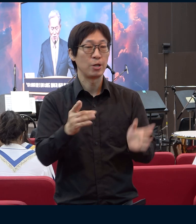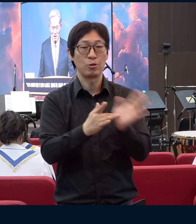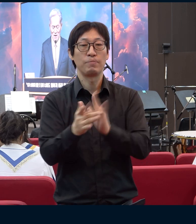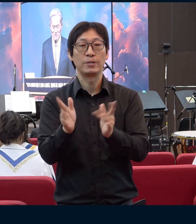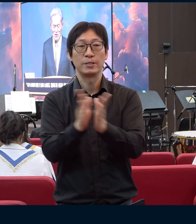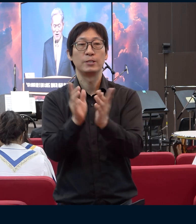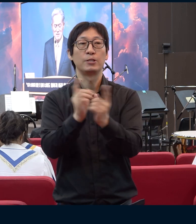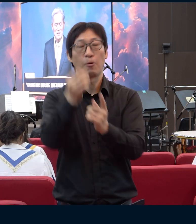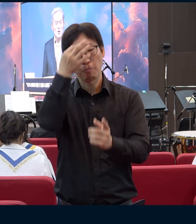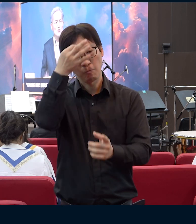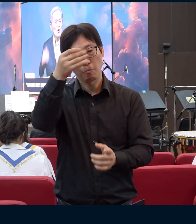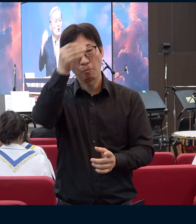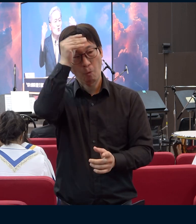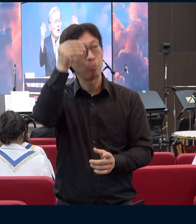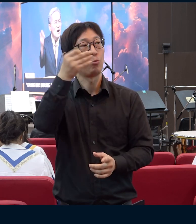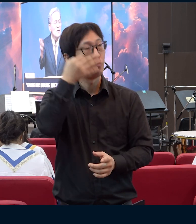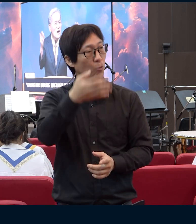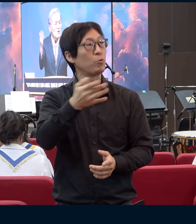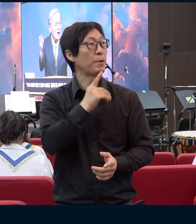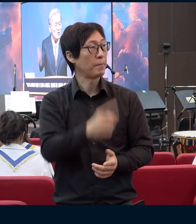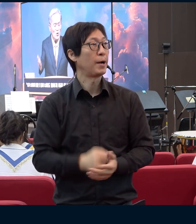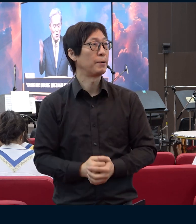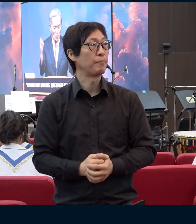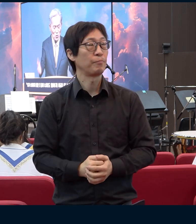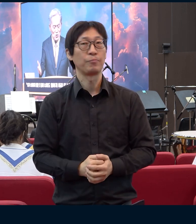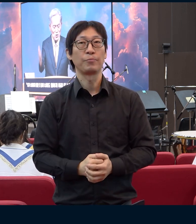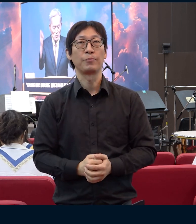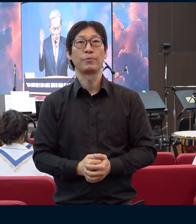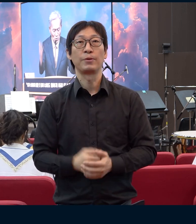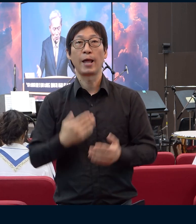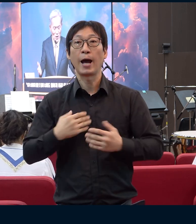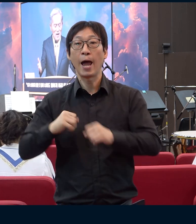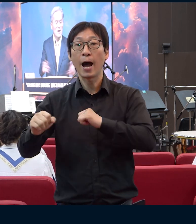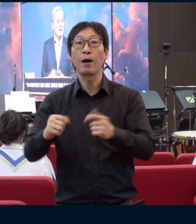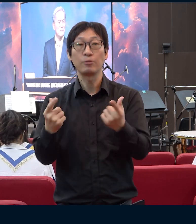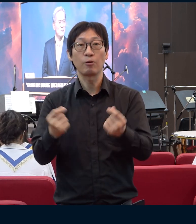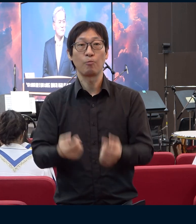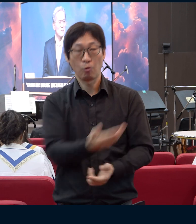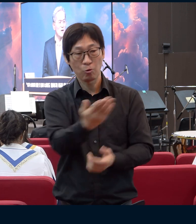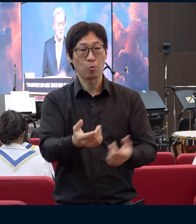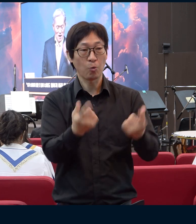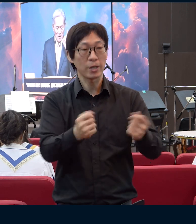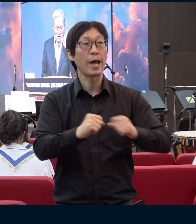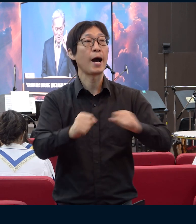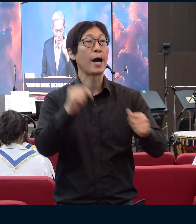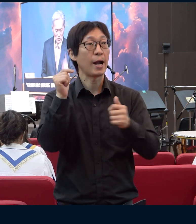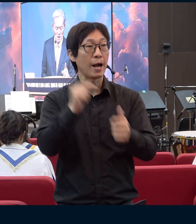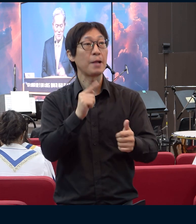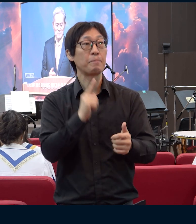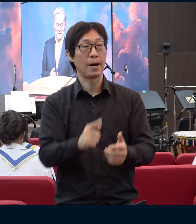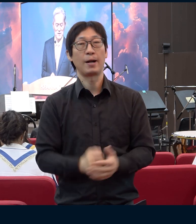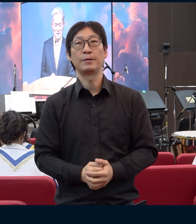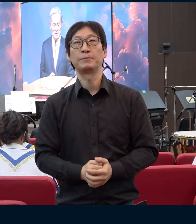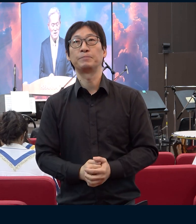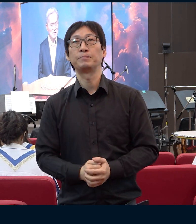내가 너희에게 행한 것 같이 너희도 행하게 하려 하여 본을 보였노라. 자,